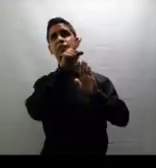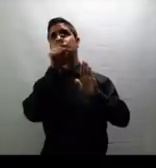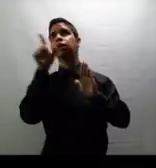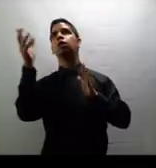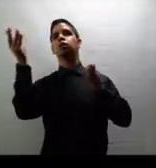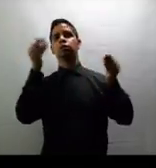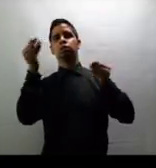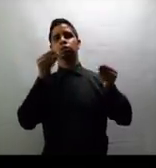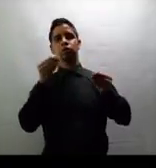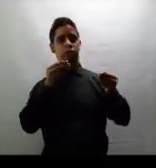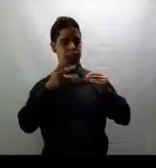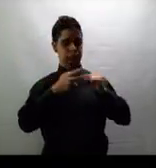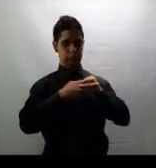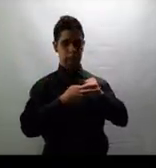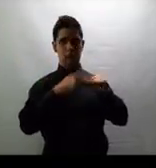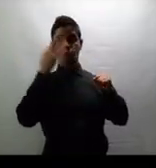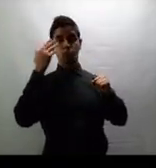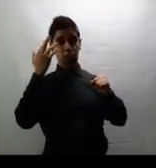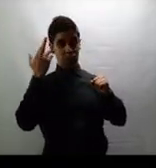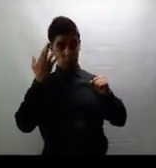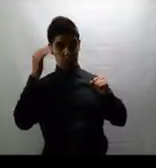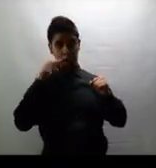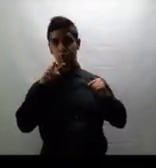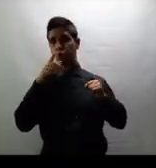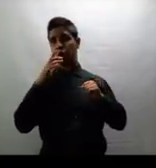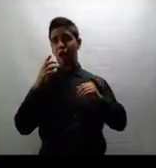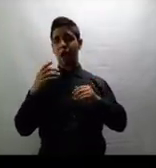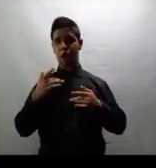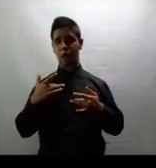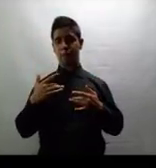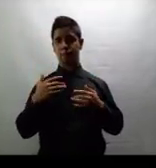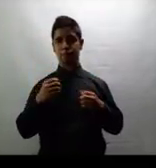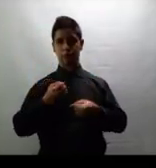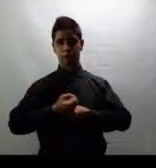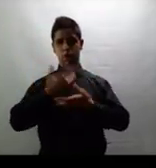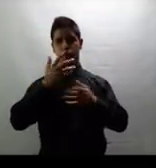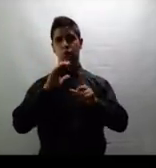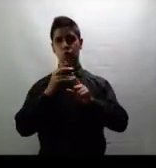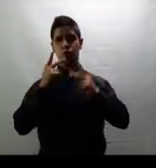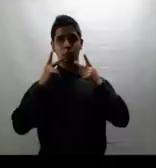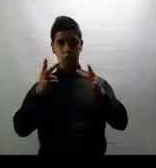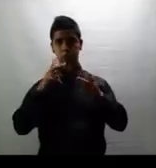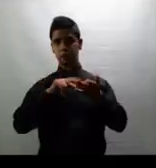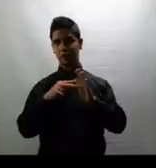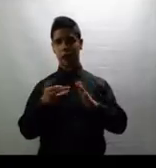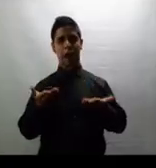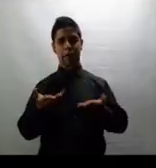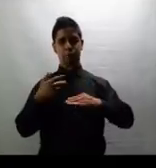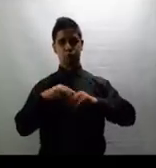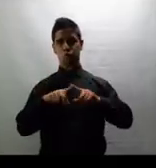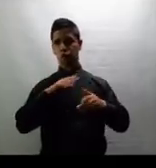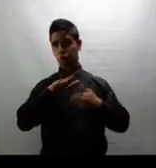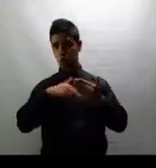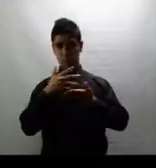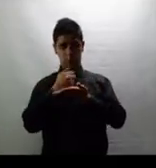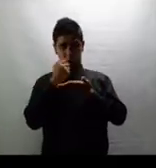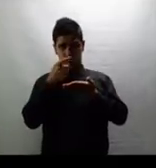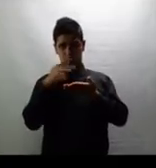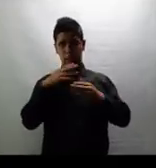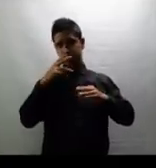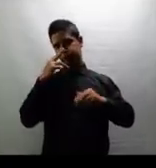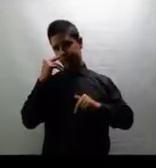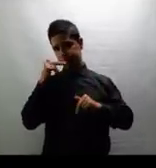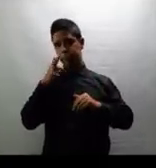expresiones de cultura popular y en el caso nuestro que somos un país que le sacamos punta a todos siempre hay este